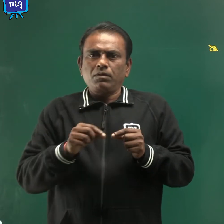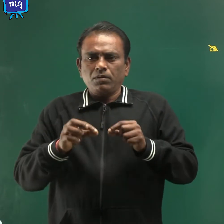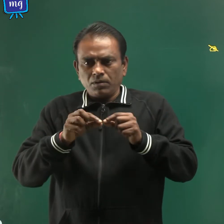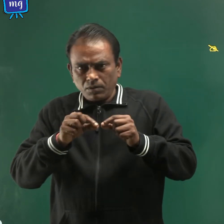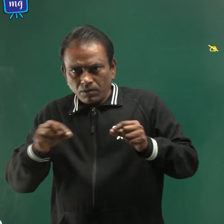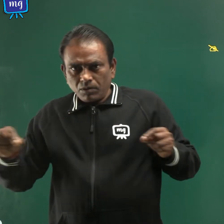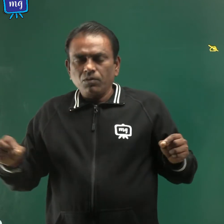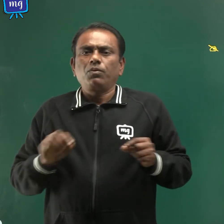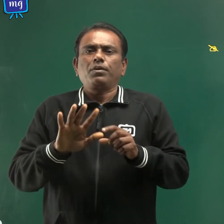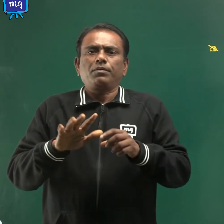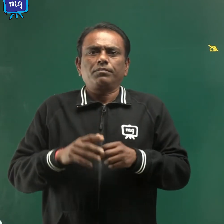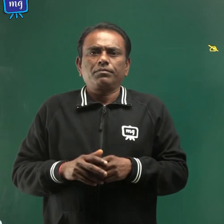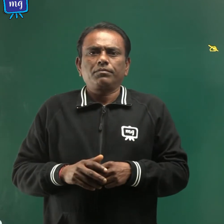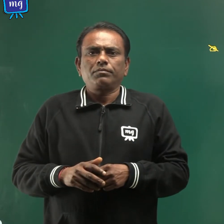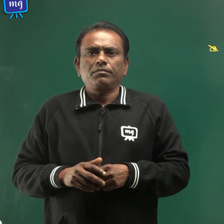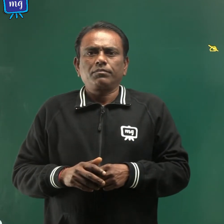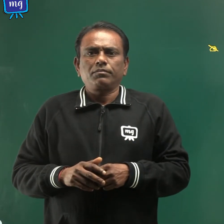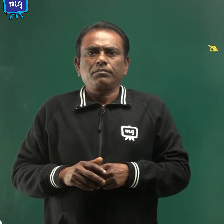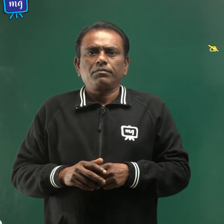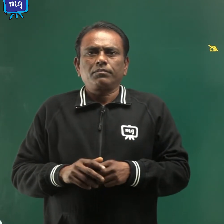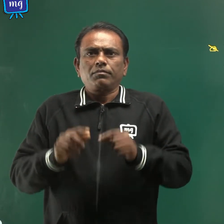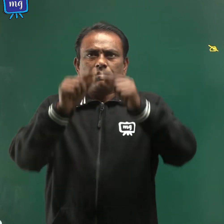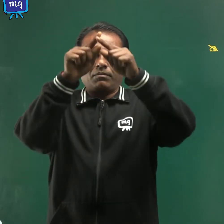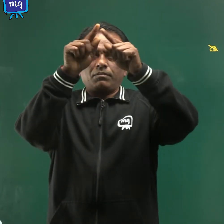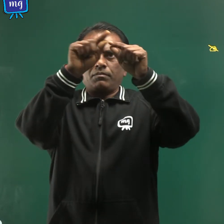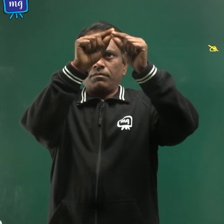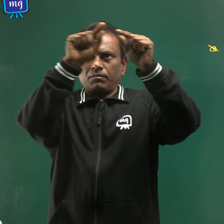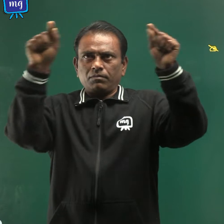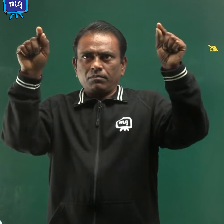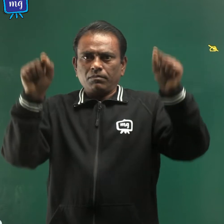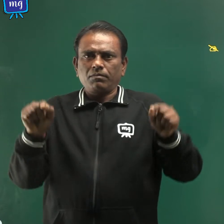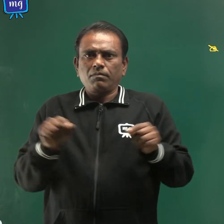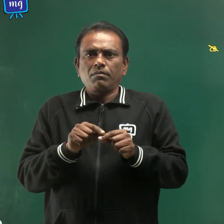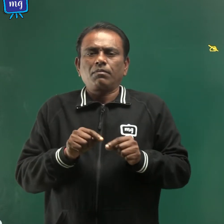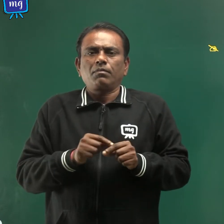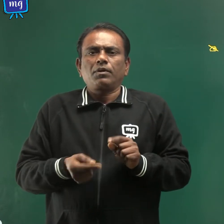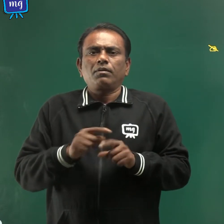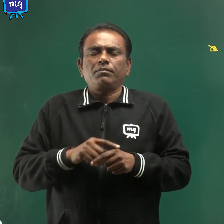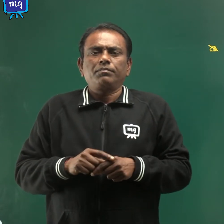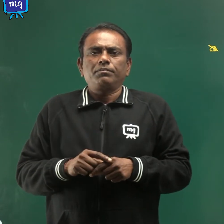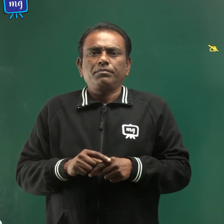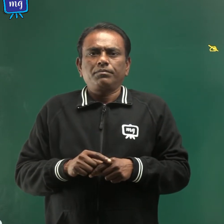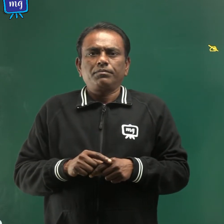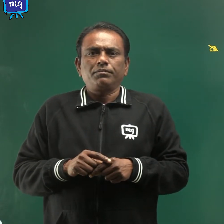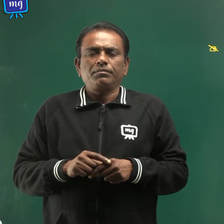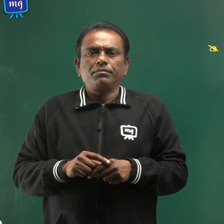दूरी होगी और आयत का परिमाप है हुआ है